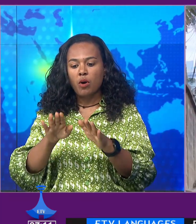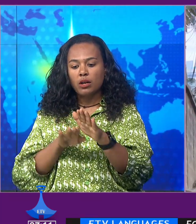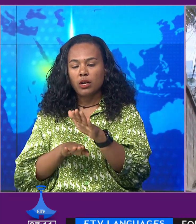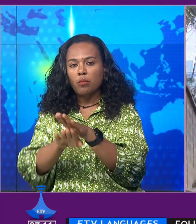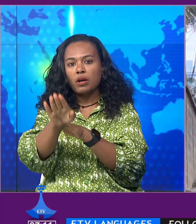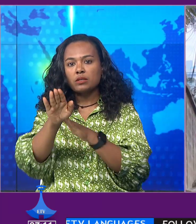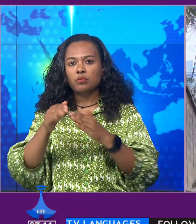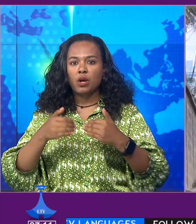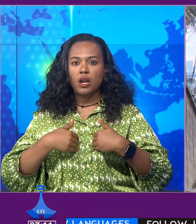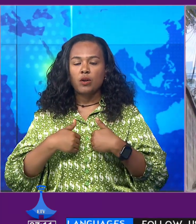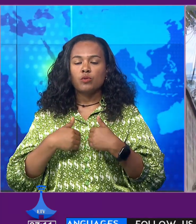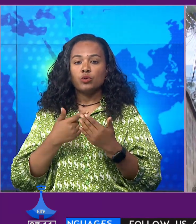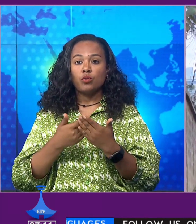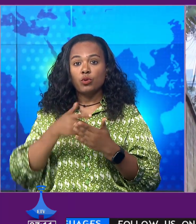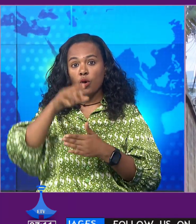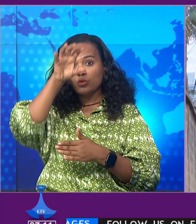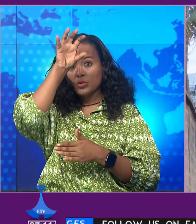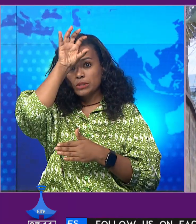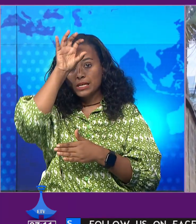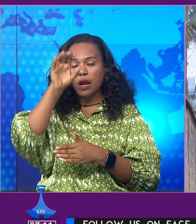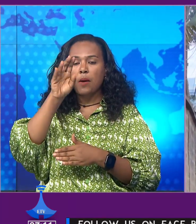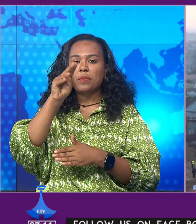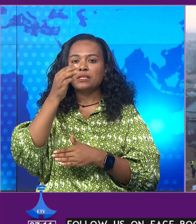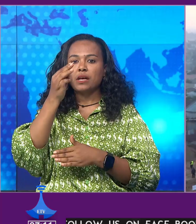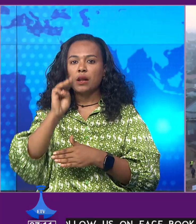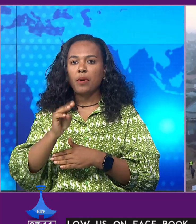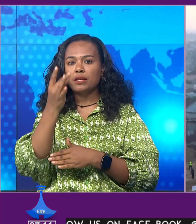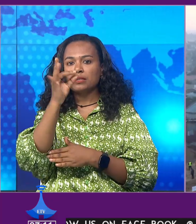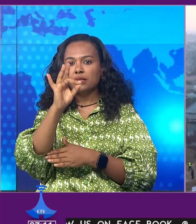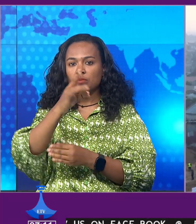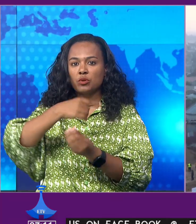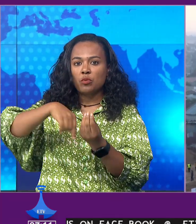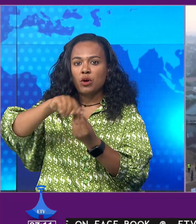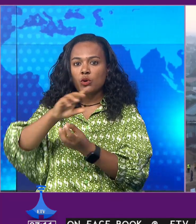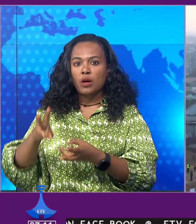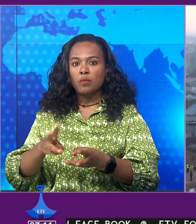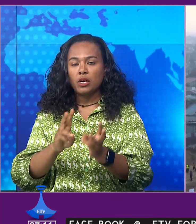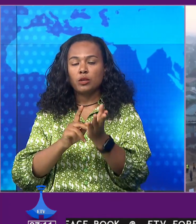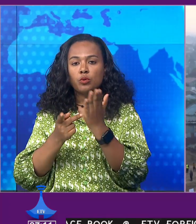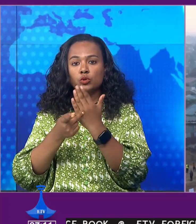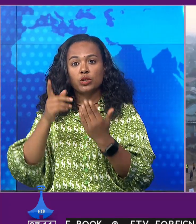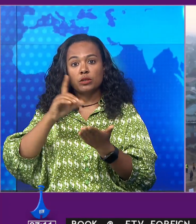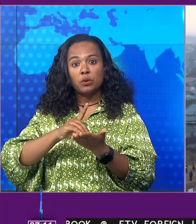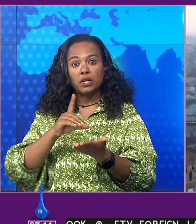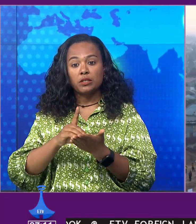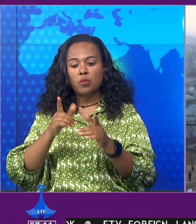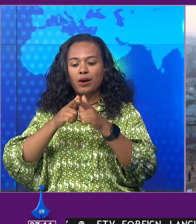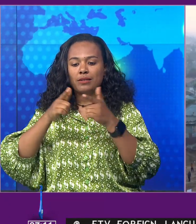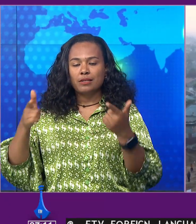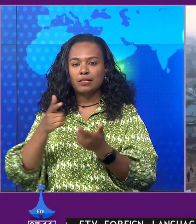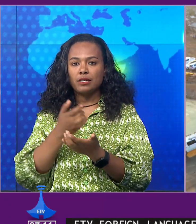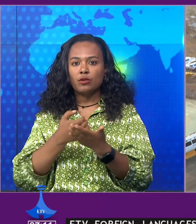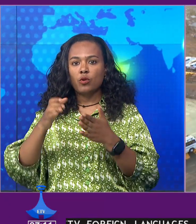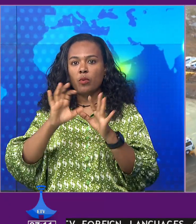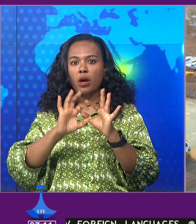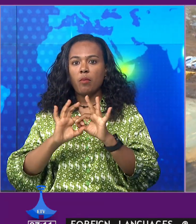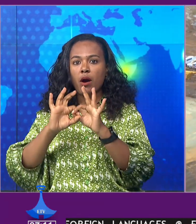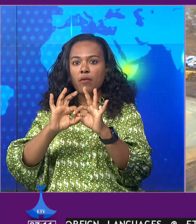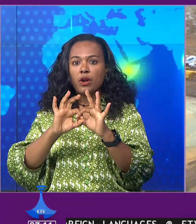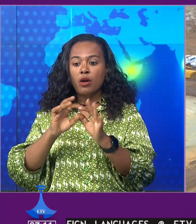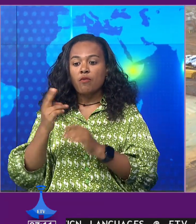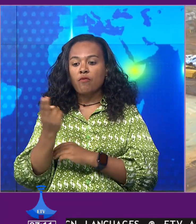ነው። የአውቶቡስ ተራ መሳለሚያ 18 ማዞሪያ የመንገድ ፕሮጀክት በከተማዋ ትልቅ ኢኮኖሚያዊና ማህበራዊ ፋይዳ